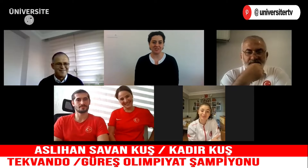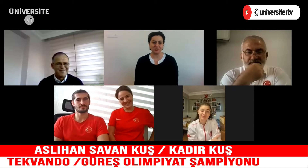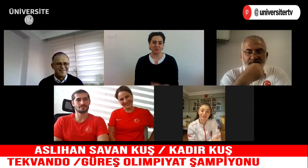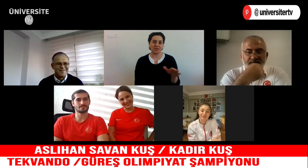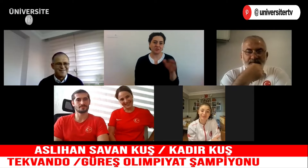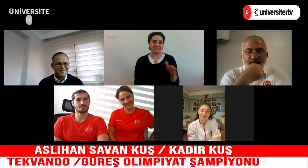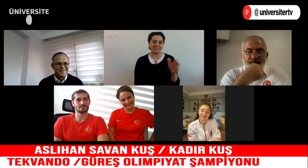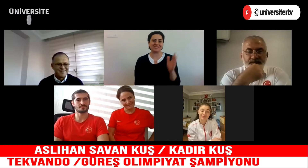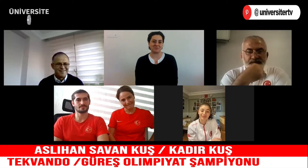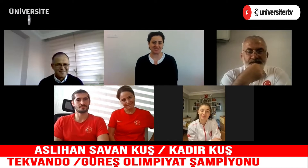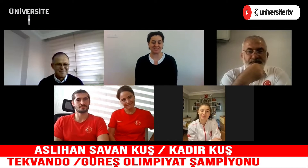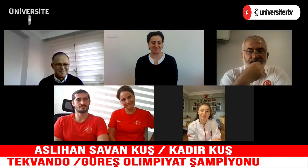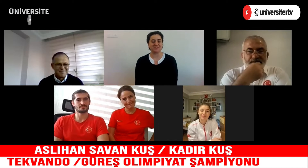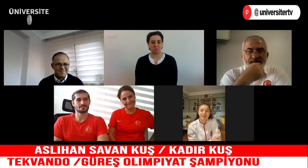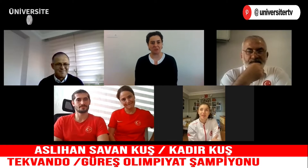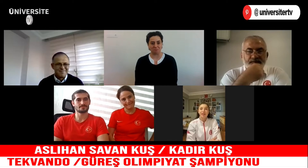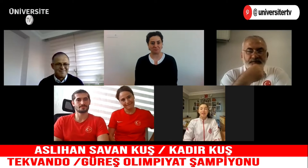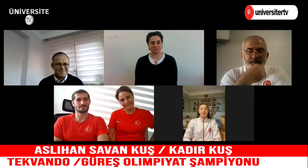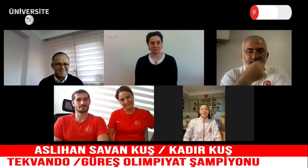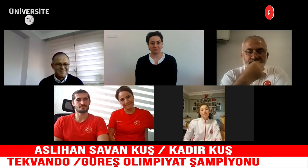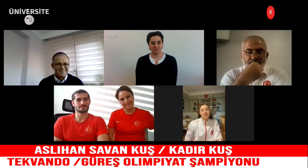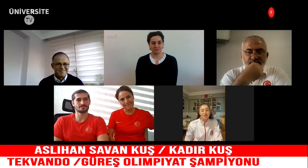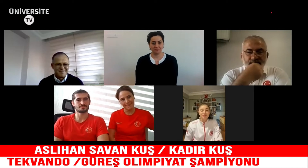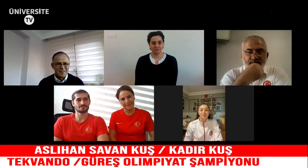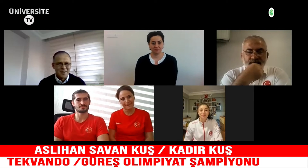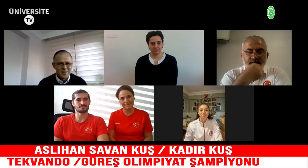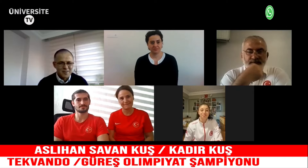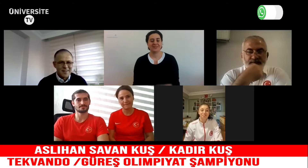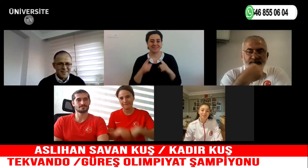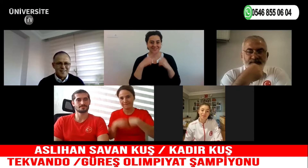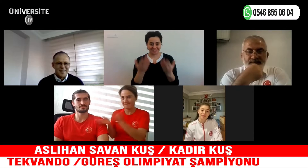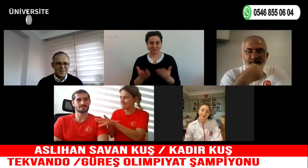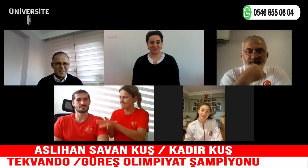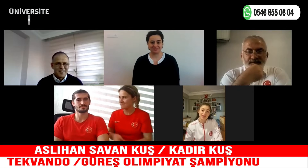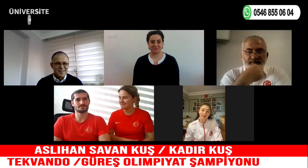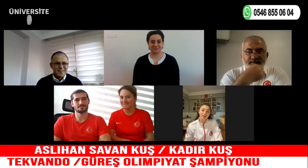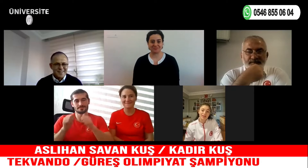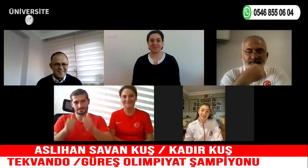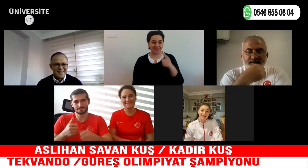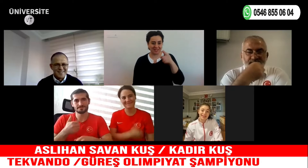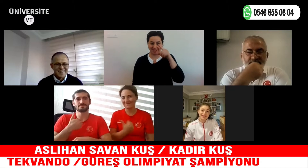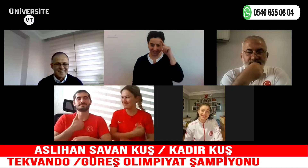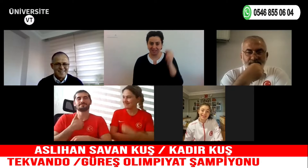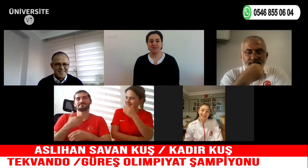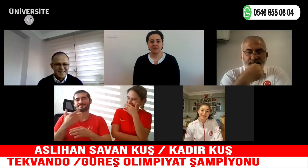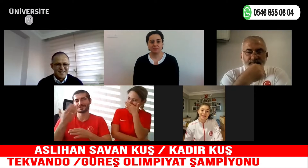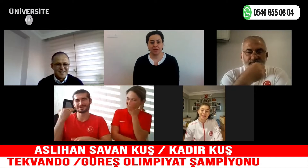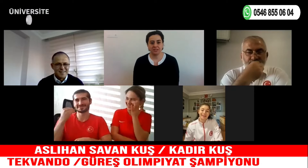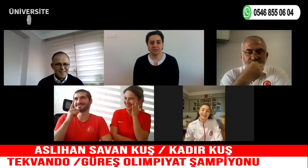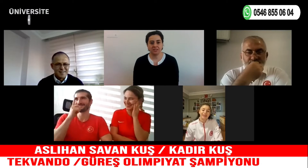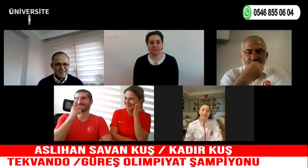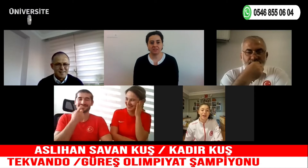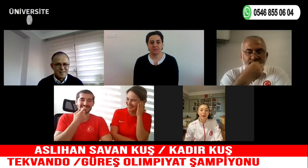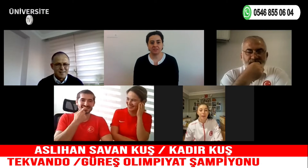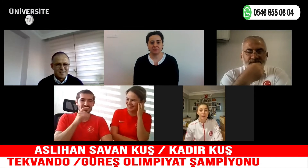için. Çocukken duyanların içinde başladım spora. Teşekkür ederiz. Evet, Kadir?